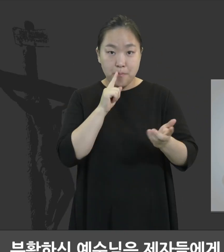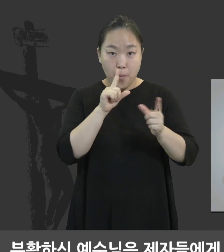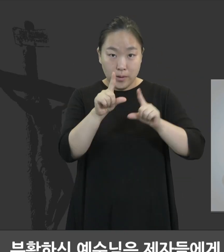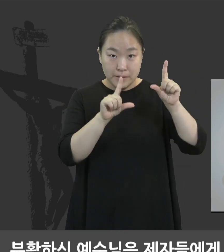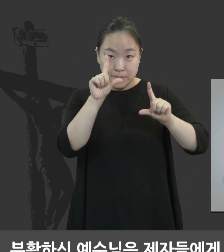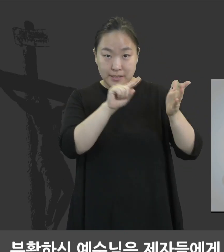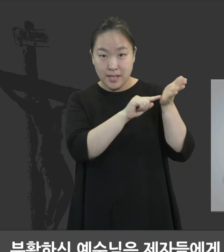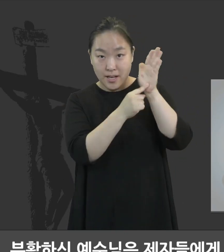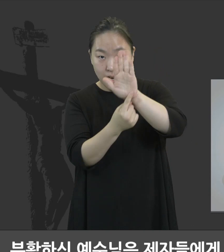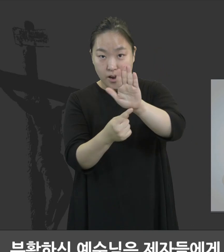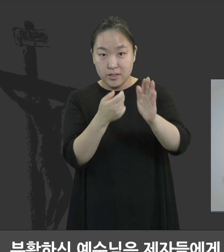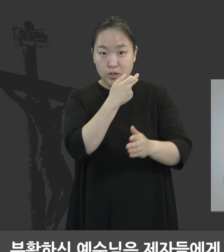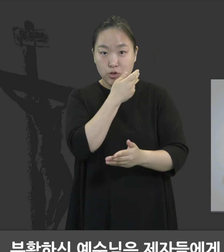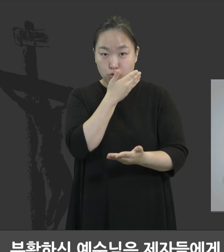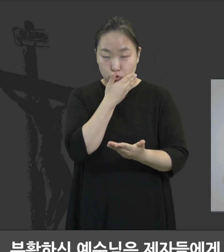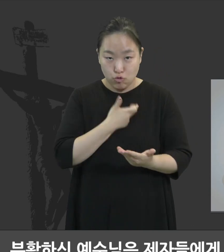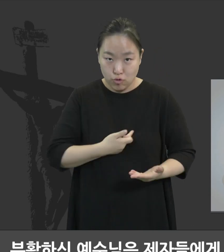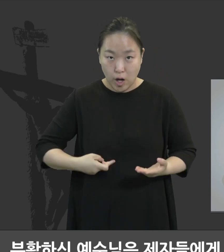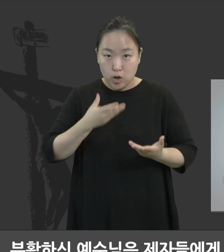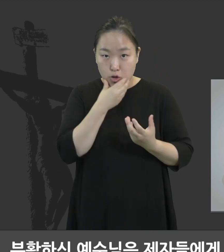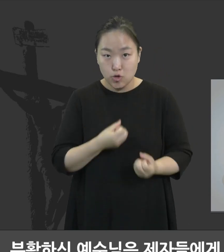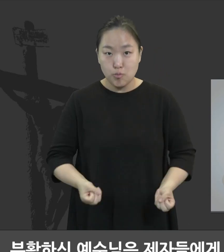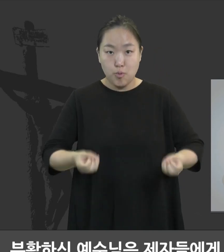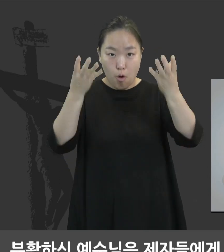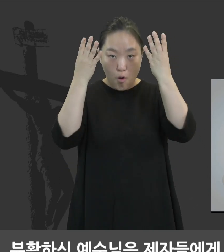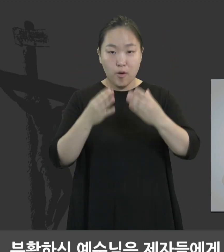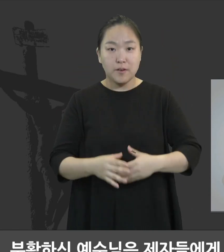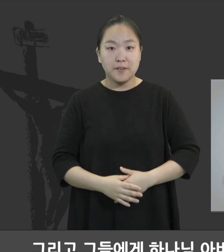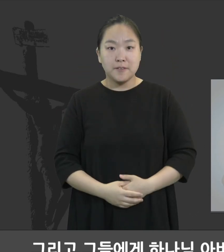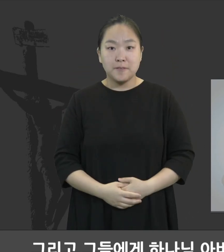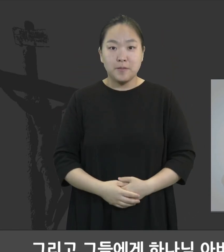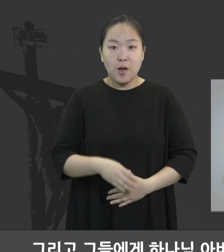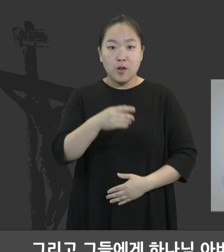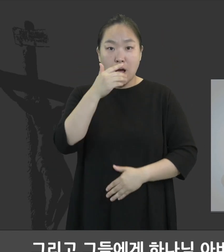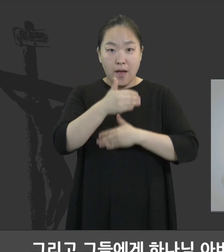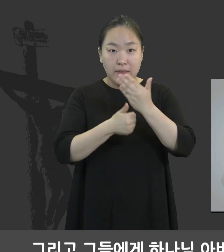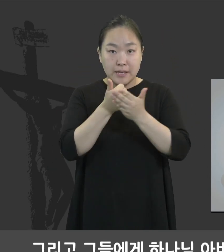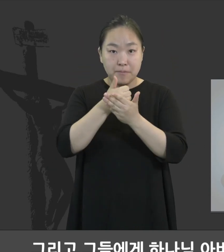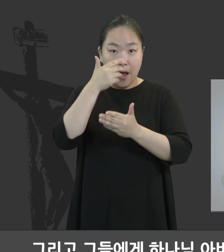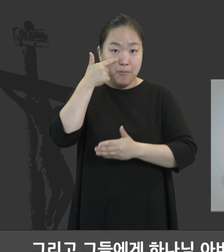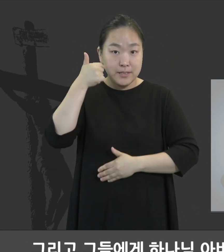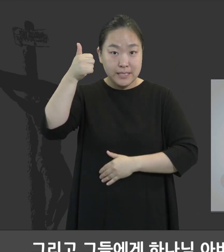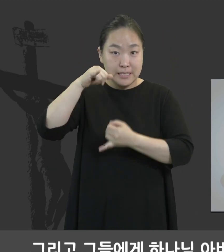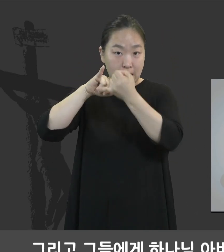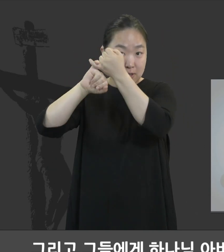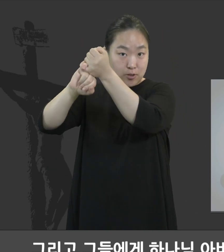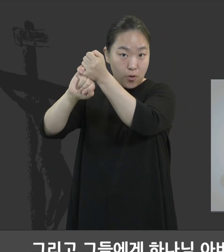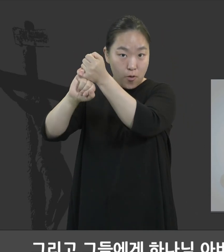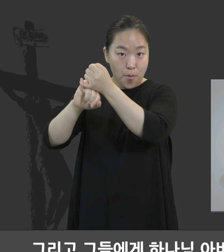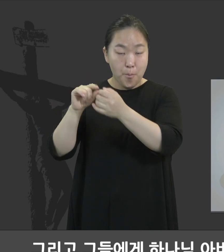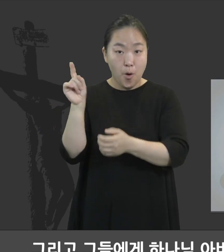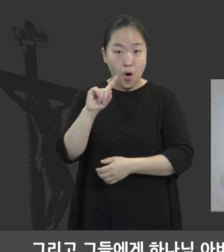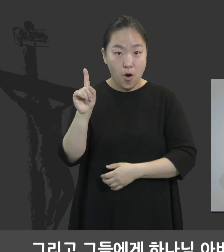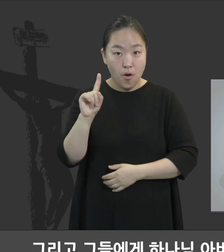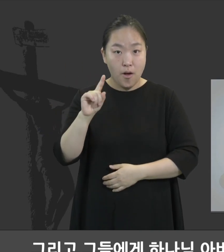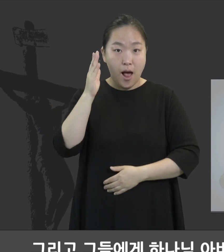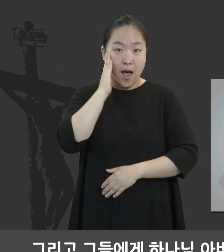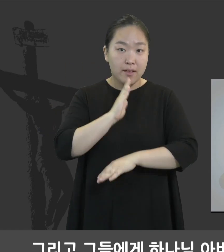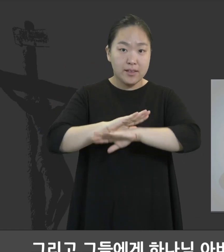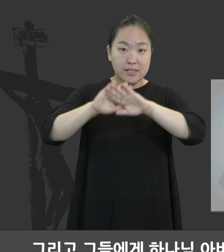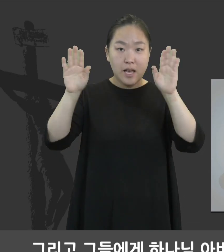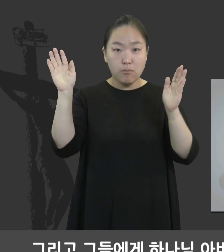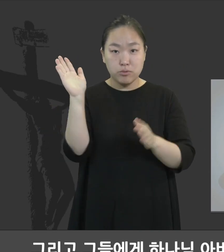모습을 보이시고 제자들을 축복하십니다. 그리고 그들에게 하나님 아버지께서 약속하신 것,